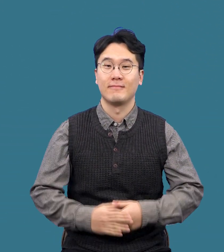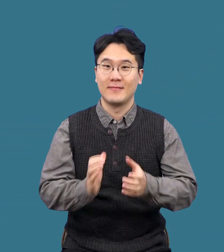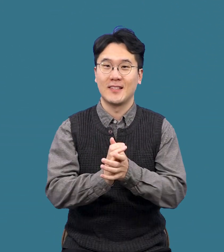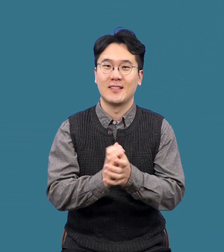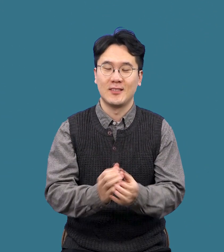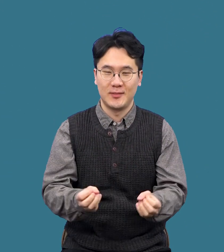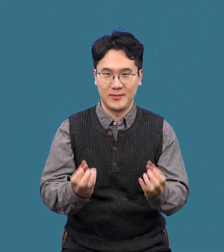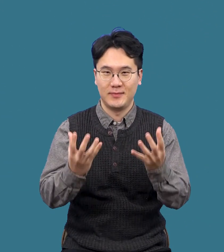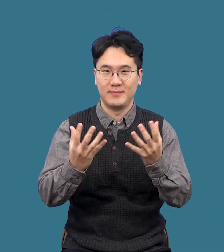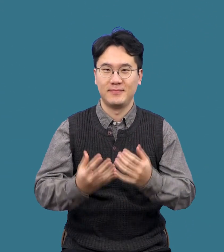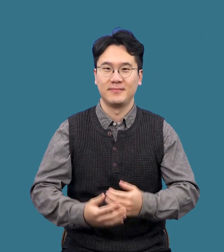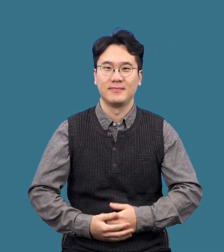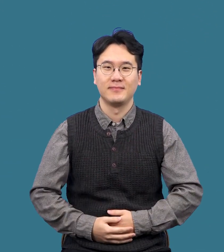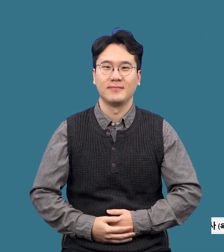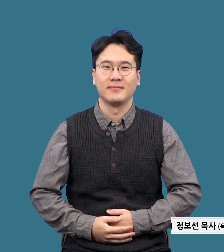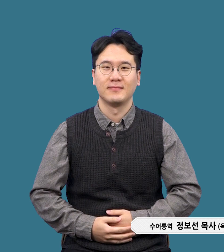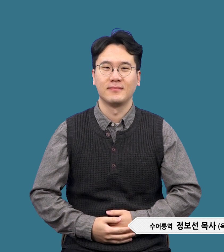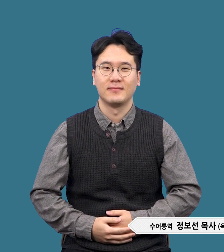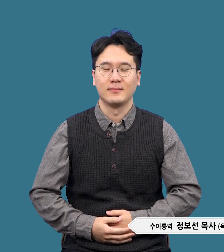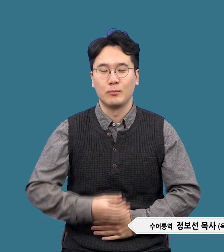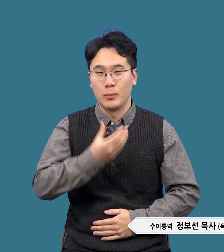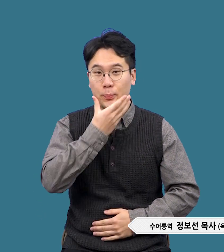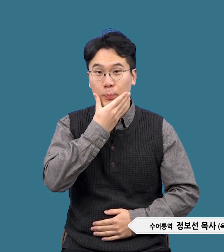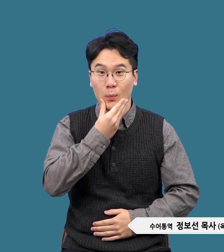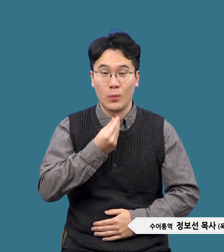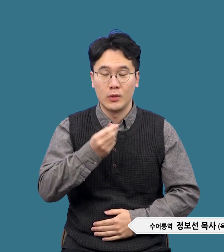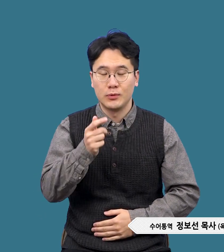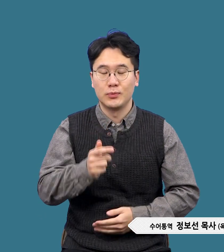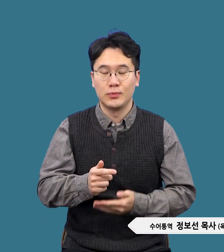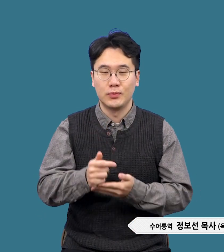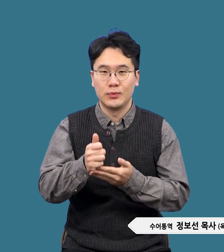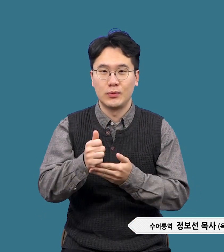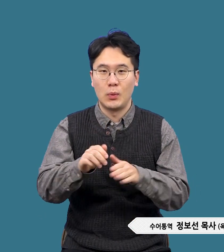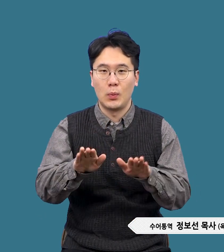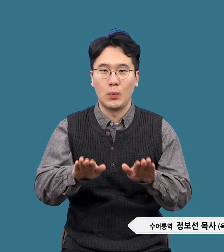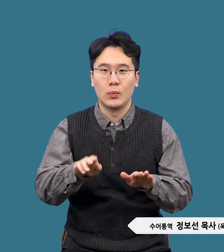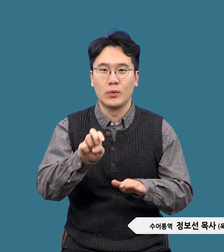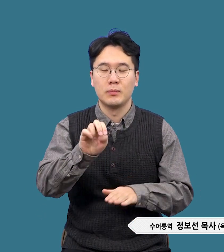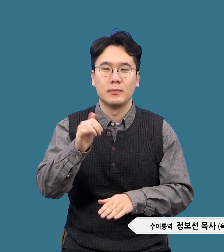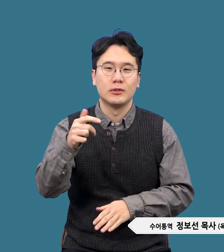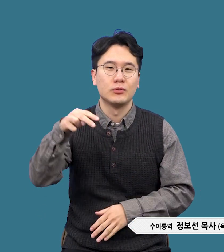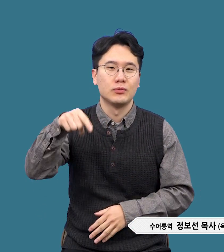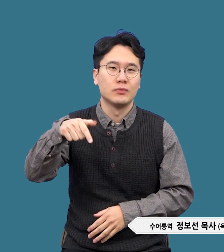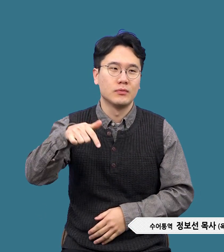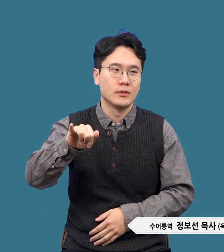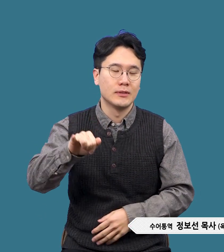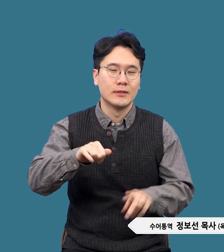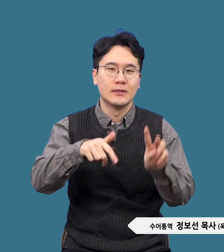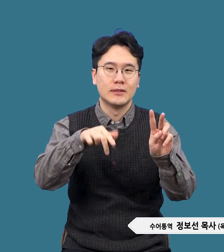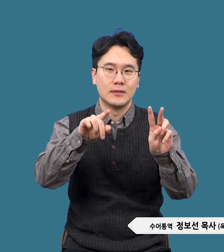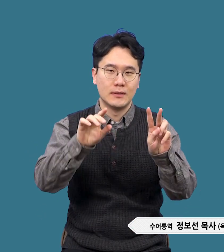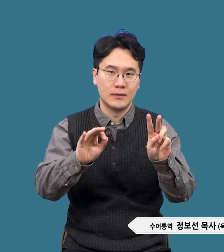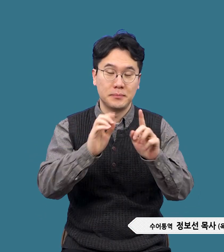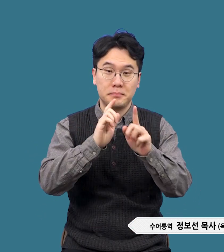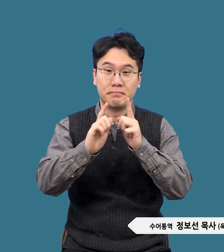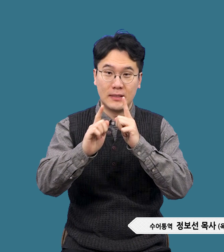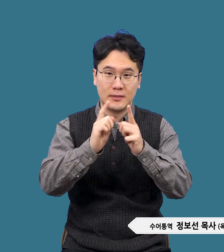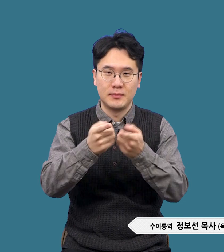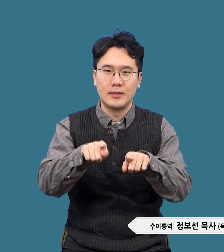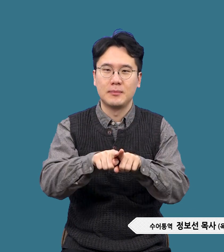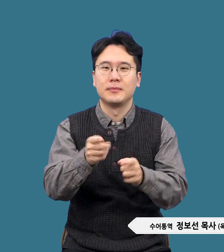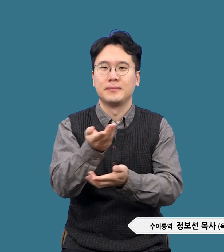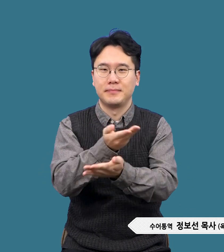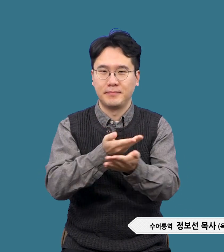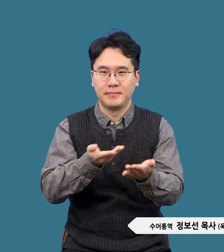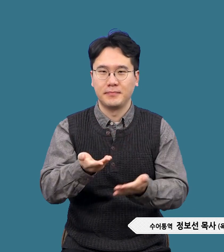할렐루야. 복된 주일. 오늘은 민수기 2장의 말씀을 함께